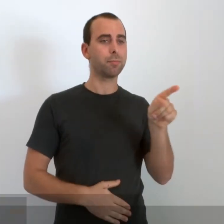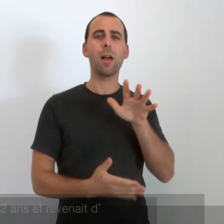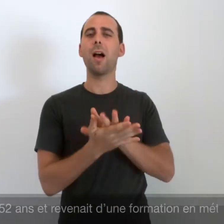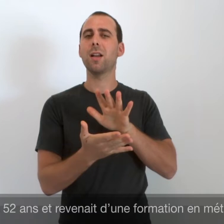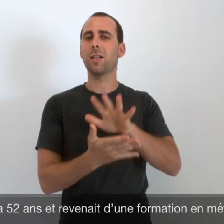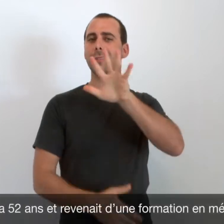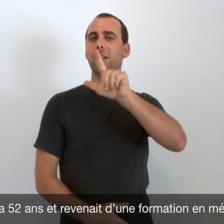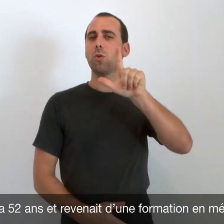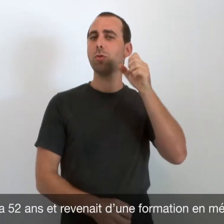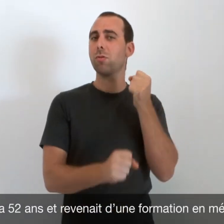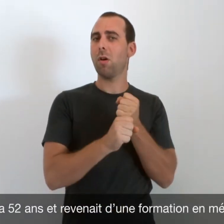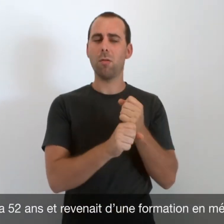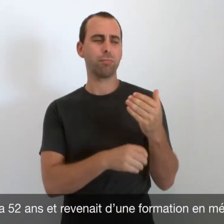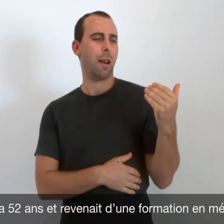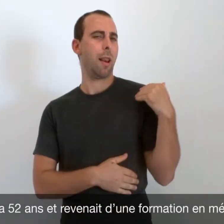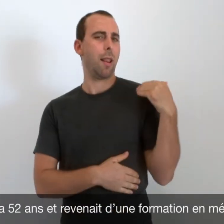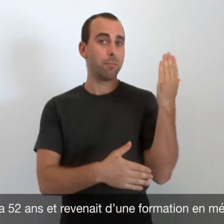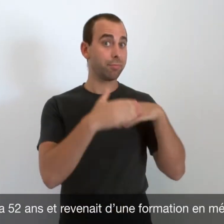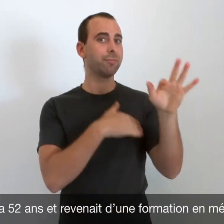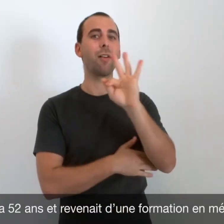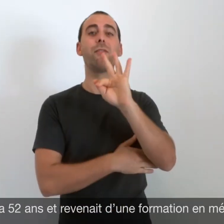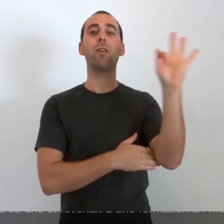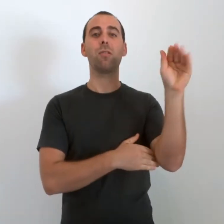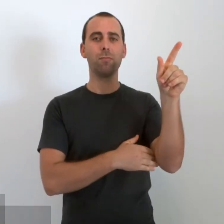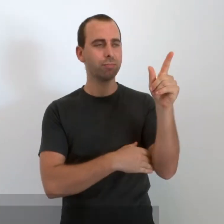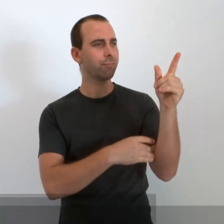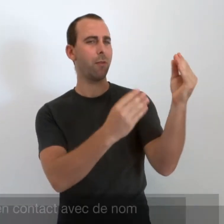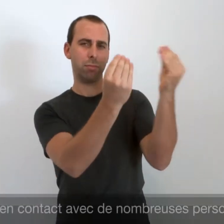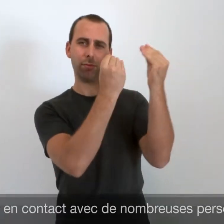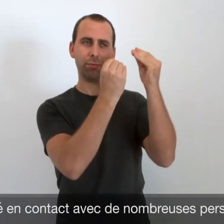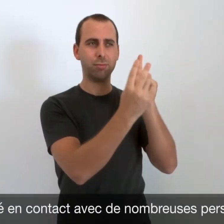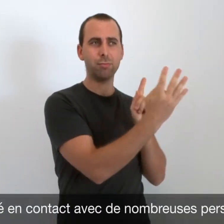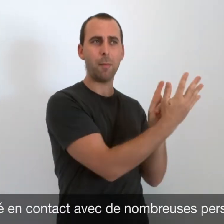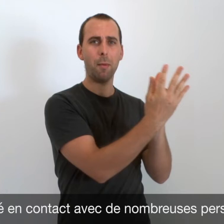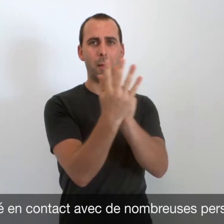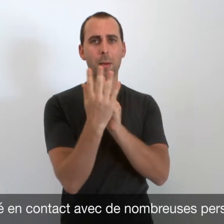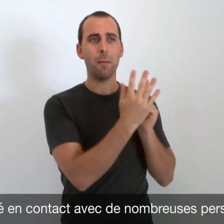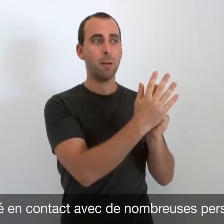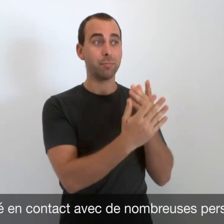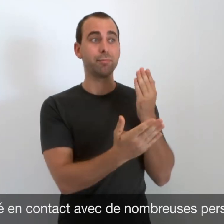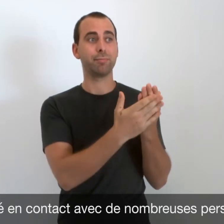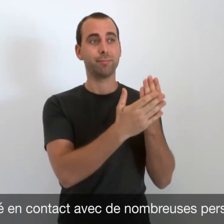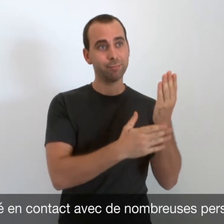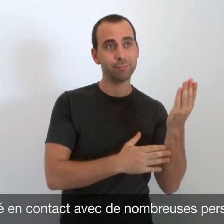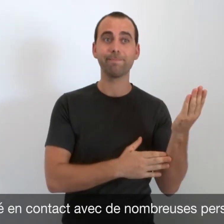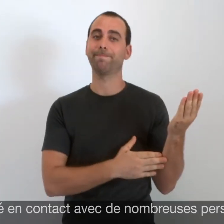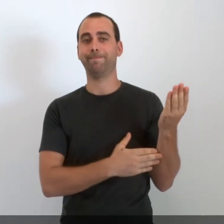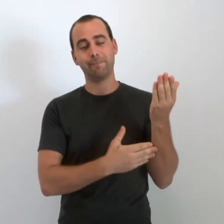première, à 52 ans, et revenait d'une formation en métropole où elle a été en contact avec de nombreuses personnes, avant